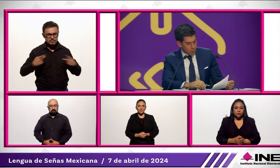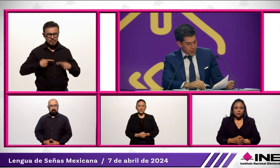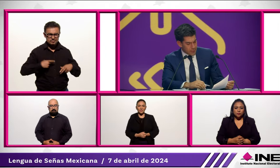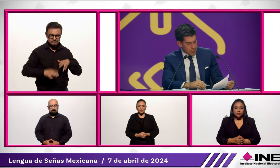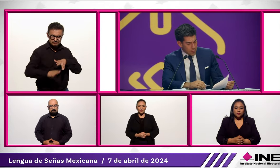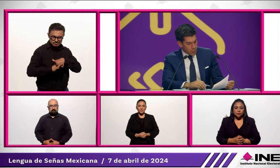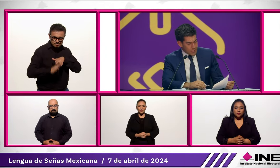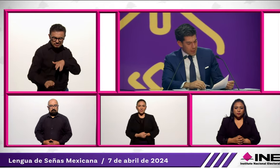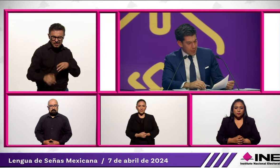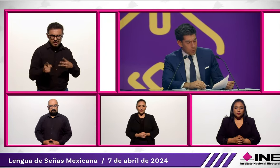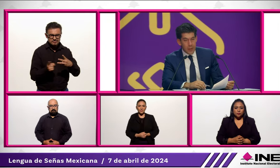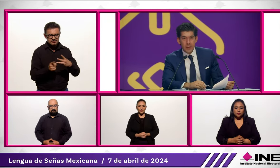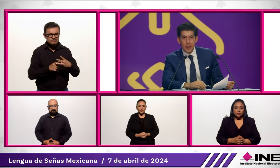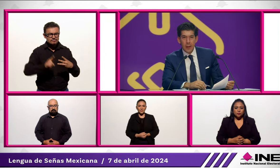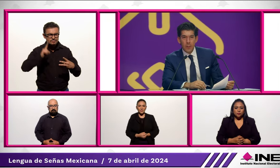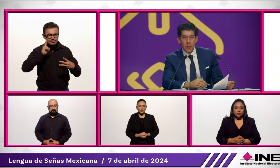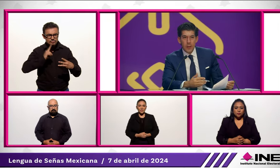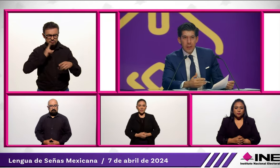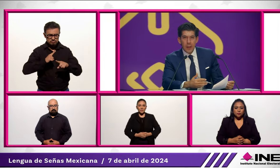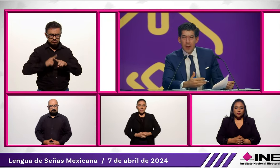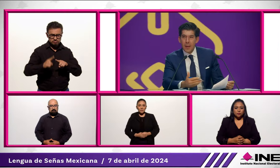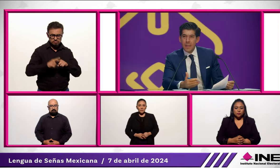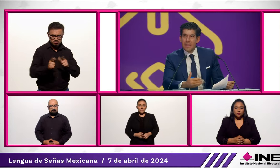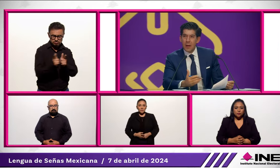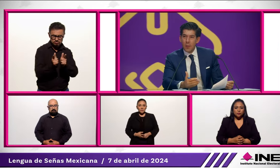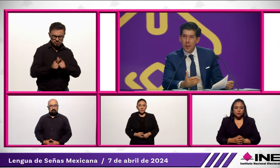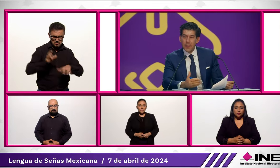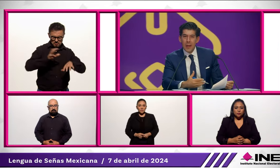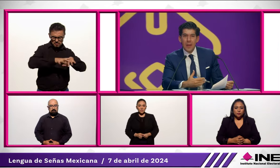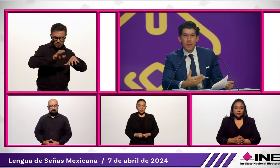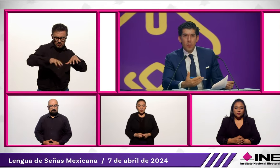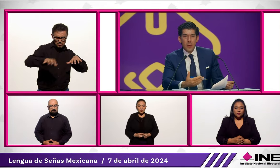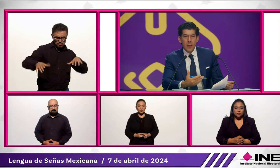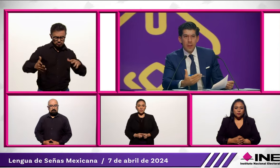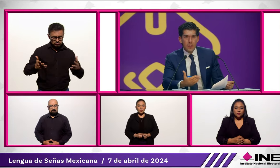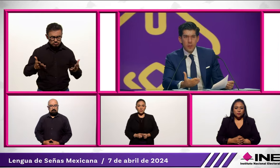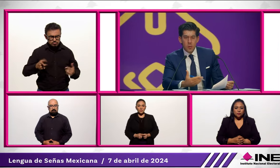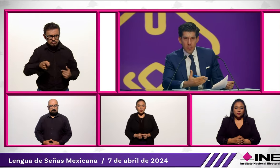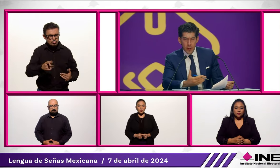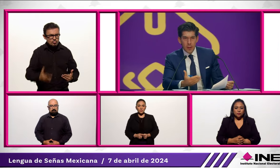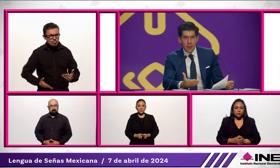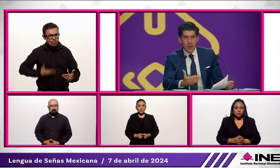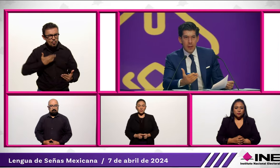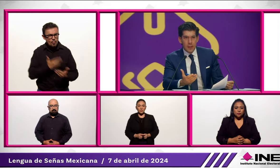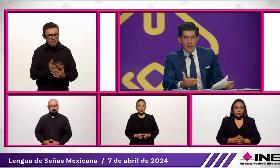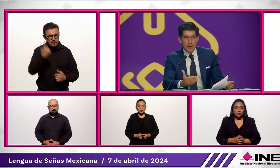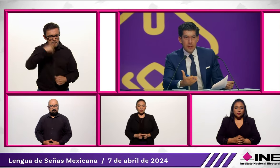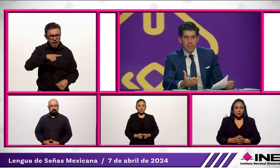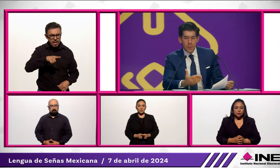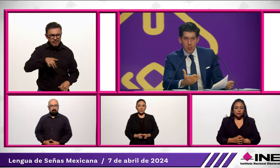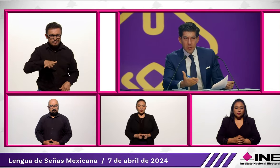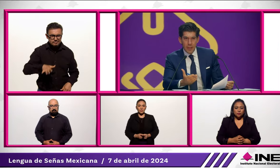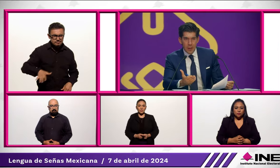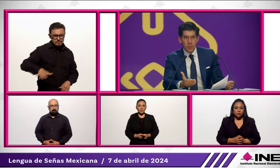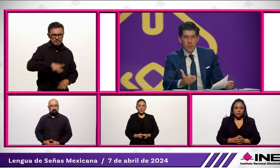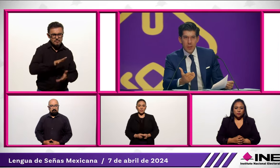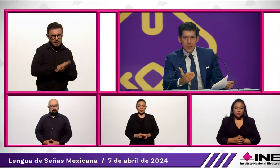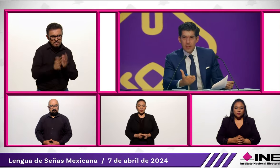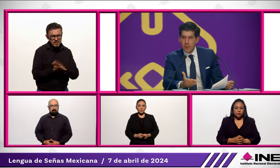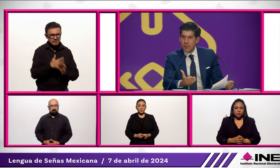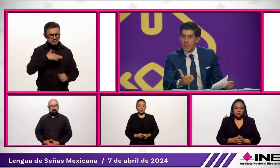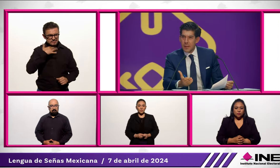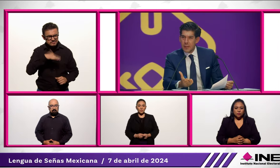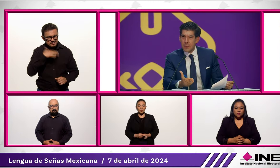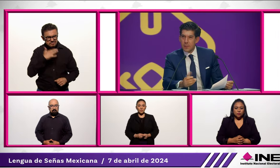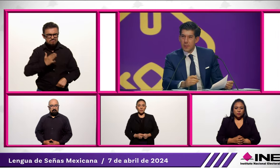las mujeres. ¿Cuál sería la política de combate a la impunidad sobre las los